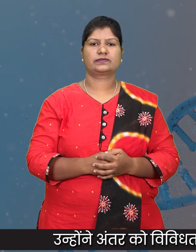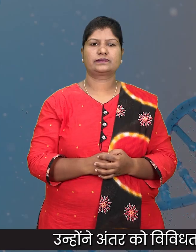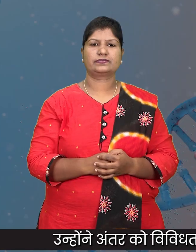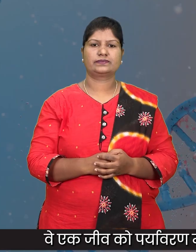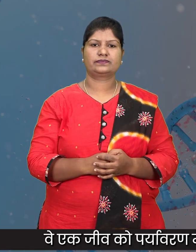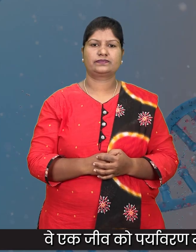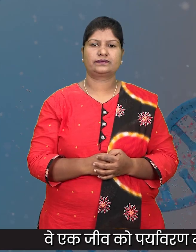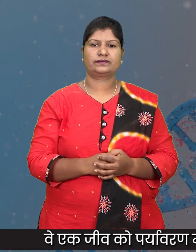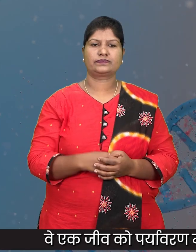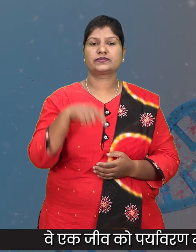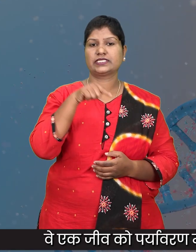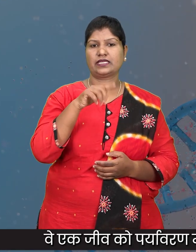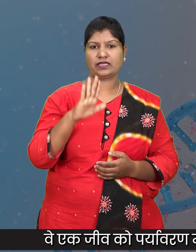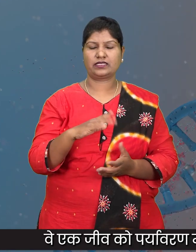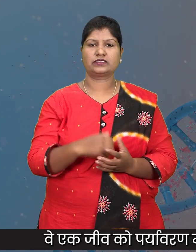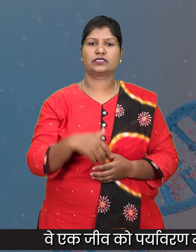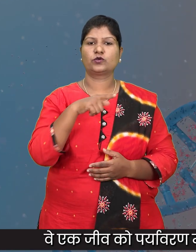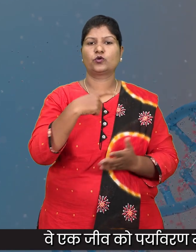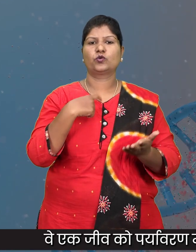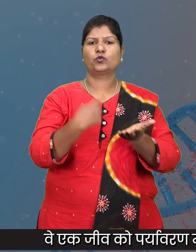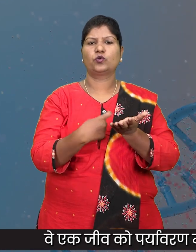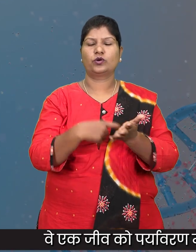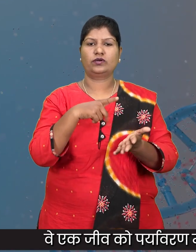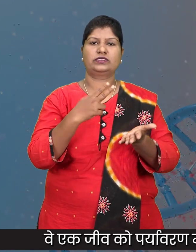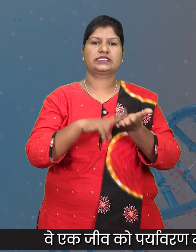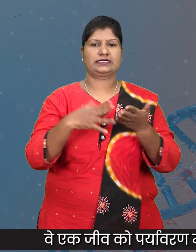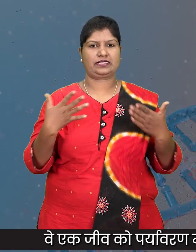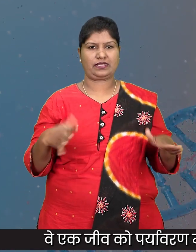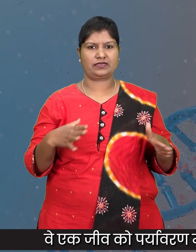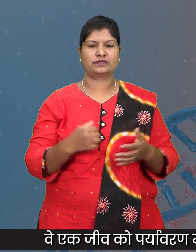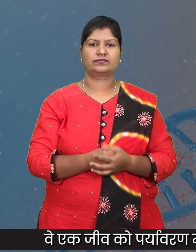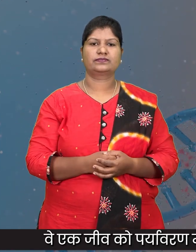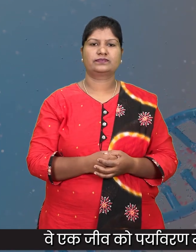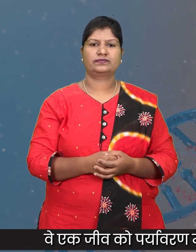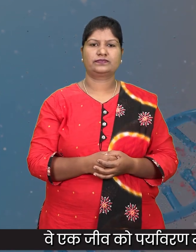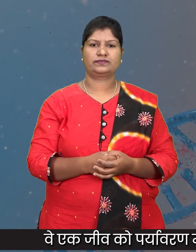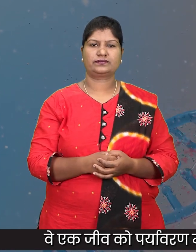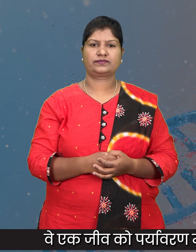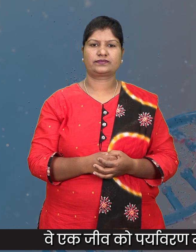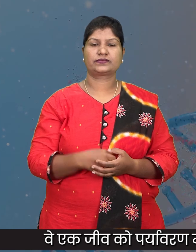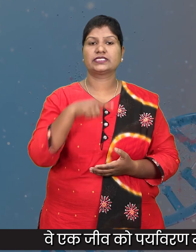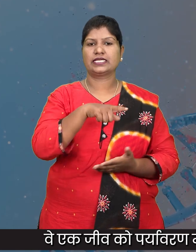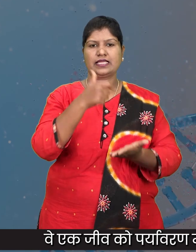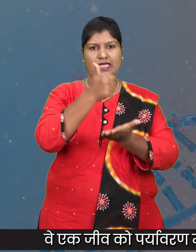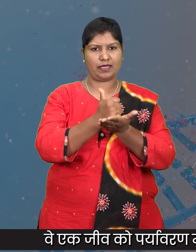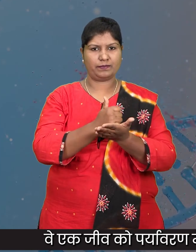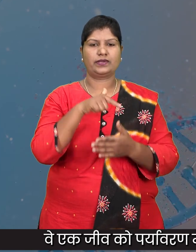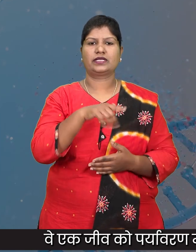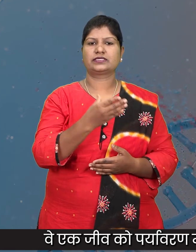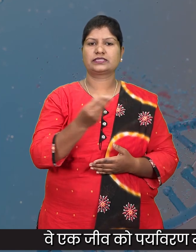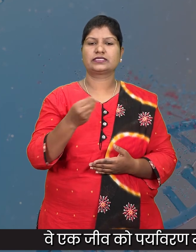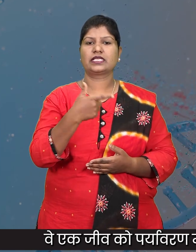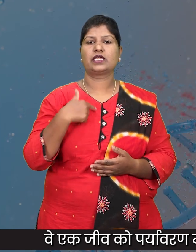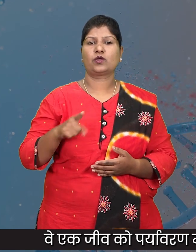हैं। वे एक जीव को पर्यावरण में बेहतर ढंग से अनुकूलन करने के मदद